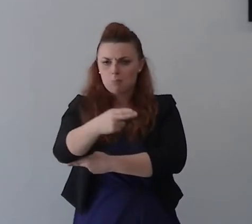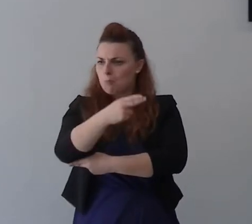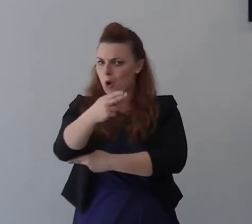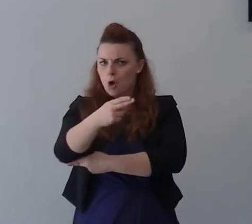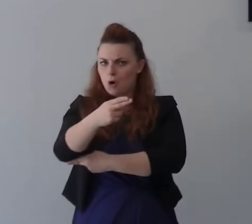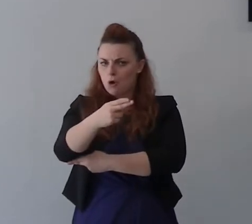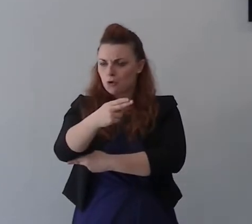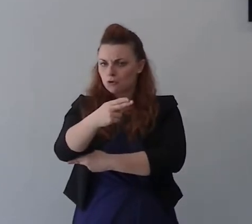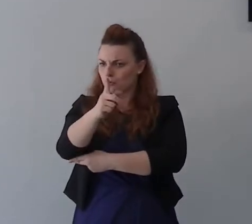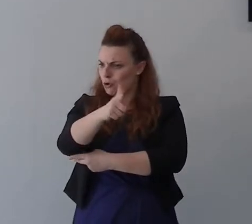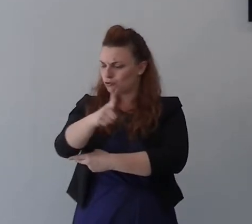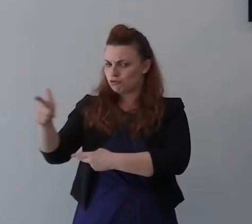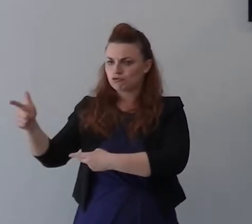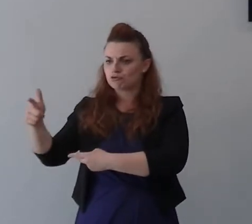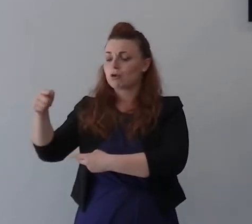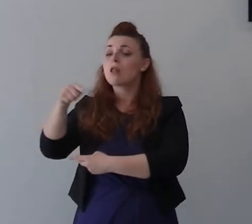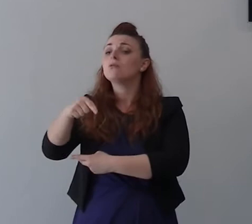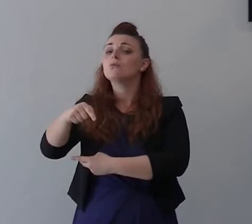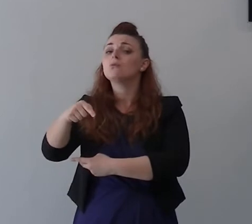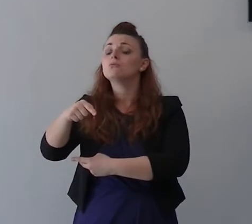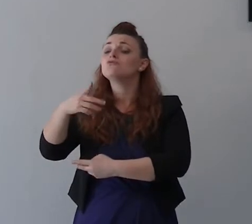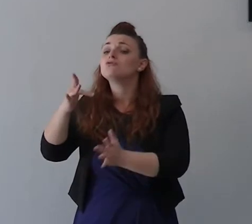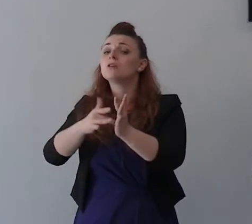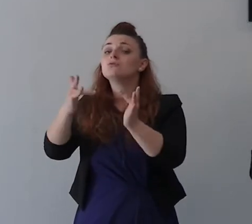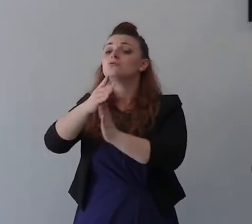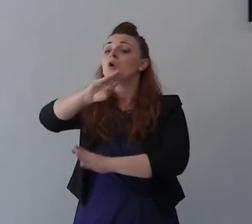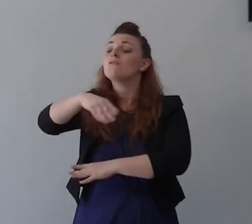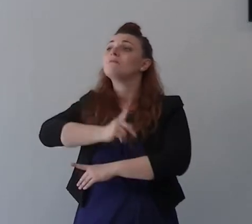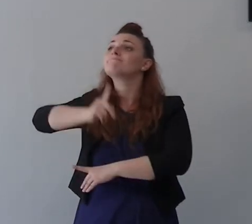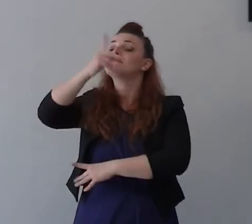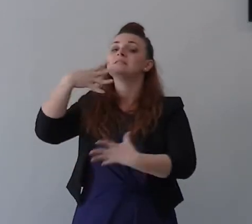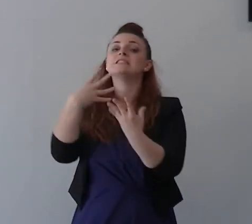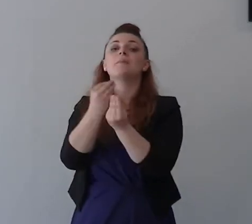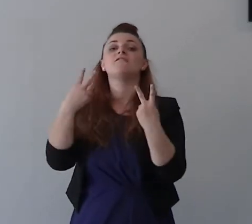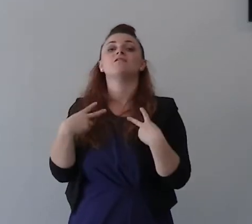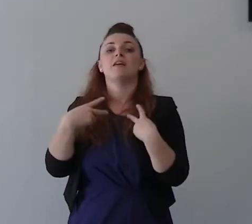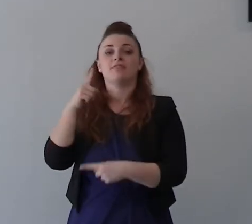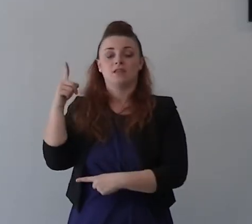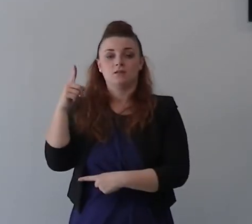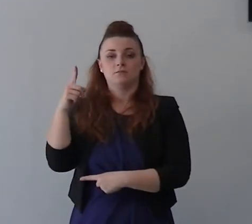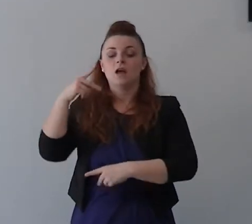E infine, cosa suscita in me la parola resurrezione?